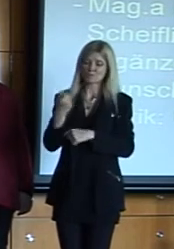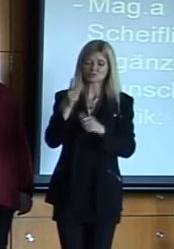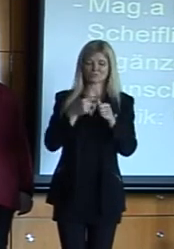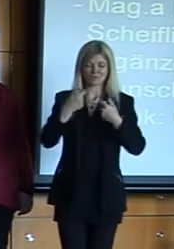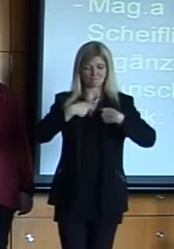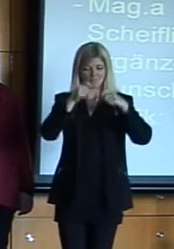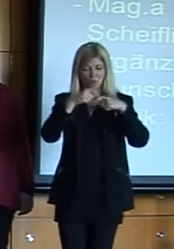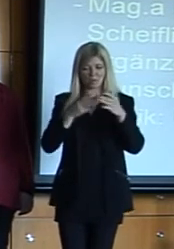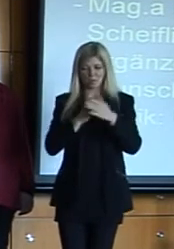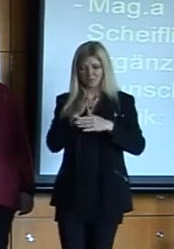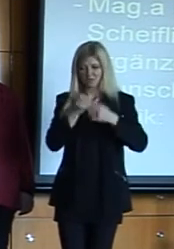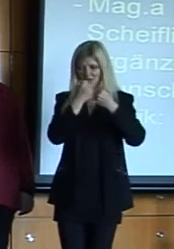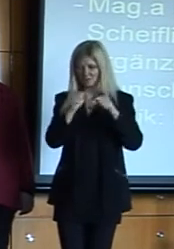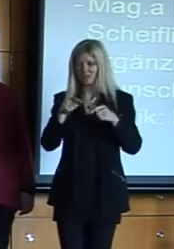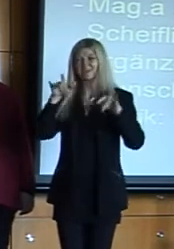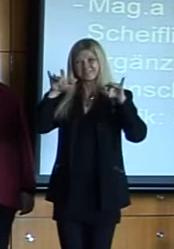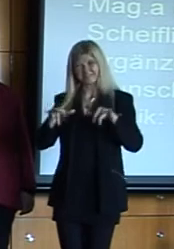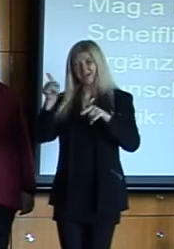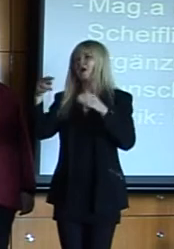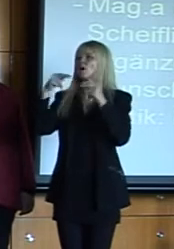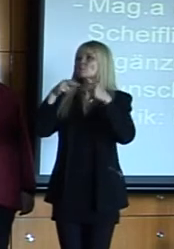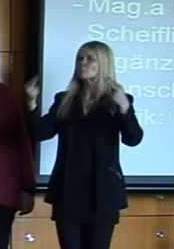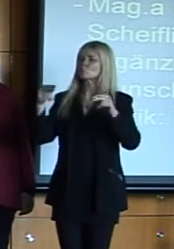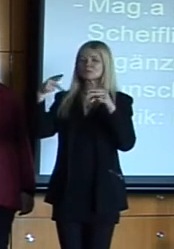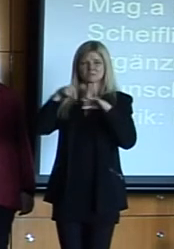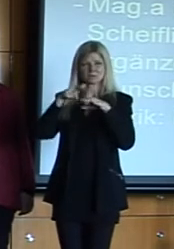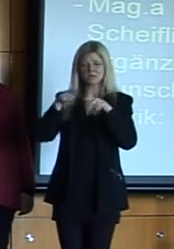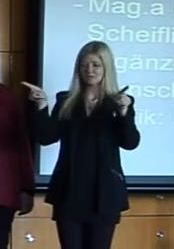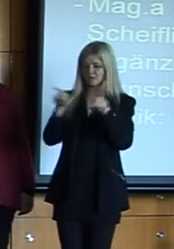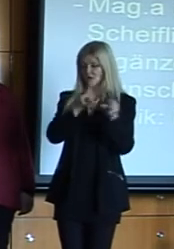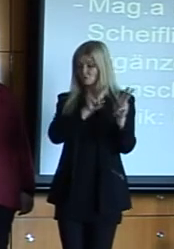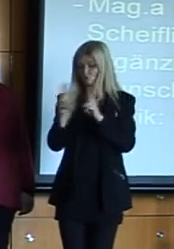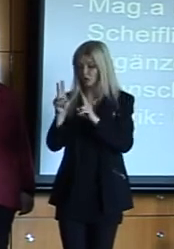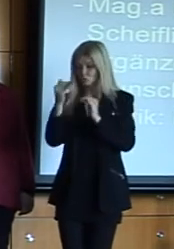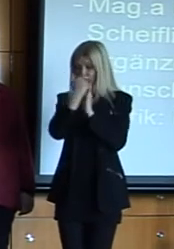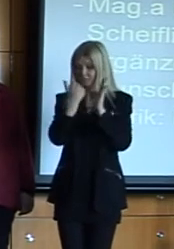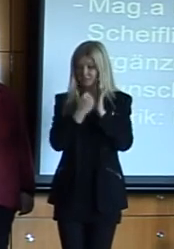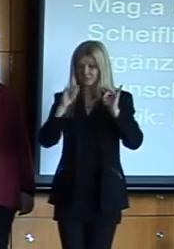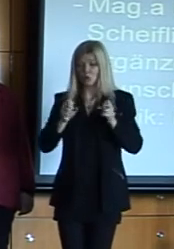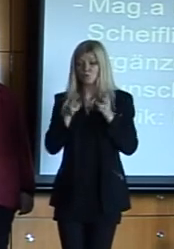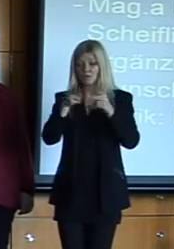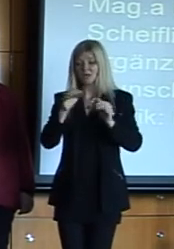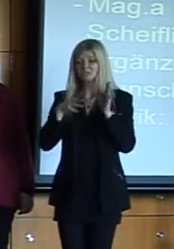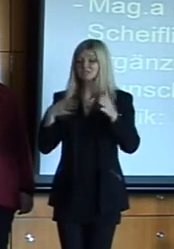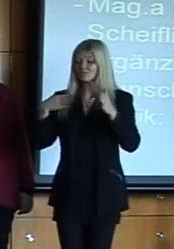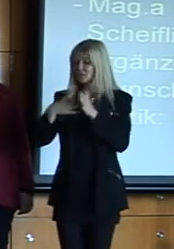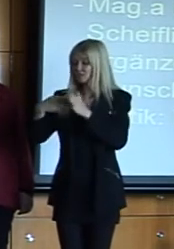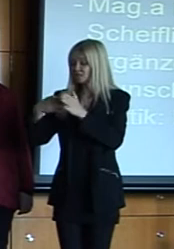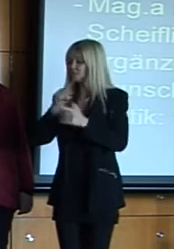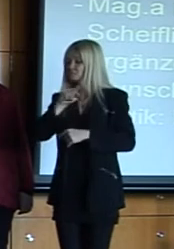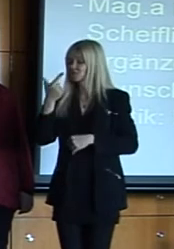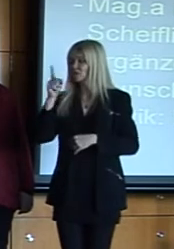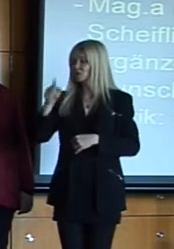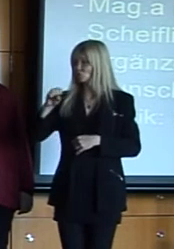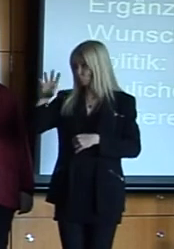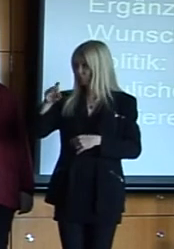Barrierefreiheit anbelangt. Wir haben da das Bundesbehindertengleichstellungsgesetz, die Übergangsfristen bis Dezember 2015 und ganz, ganz viele